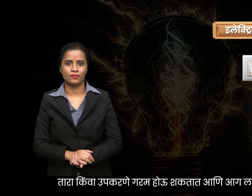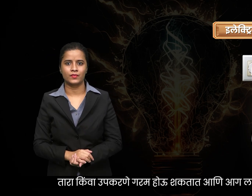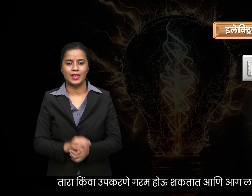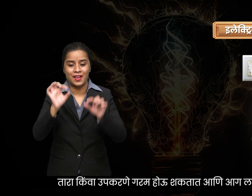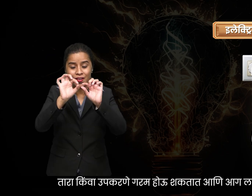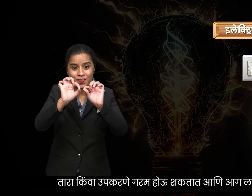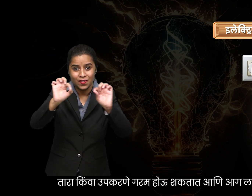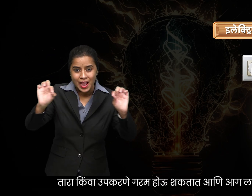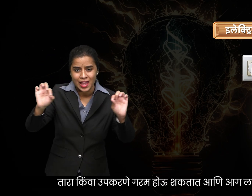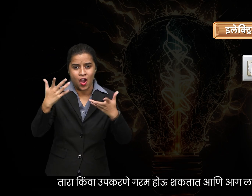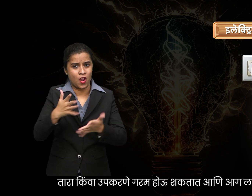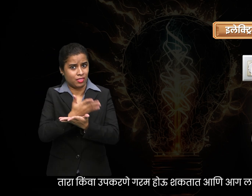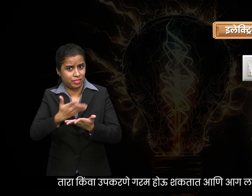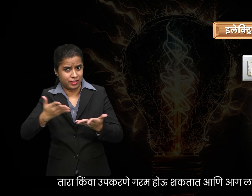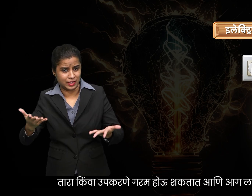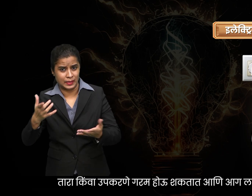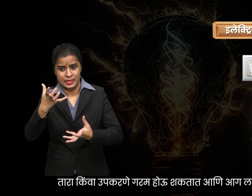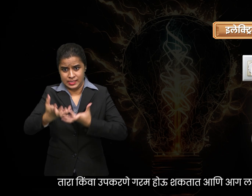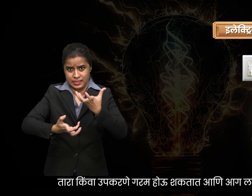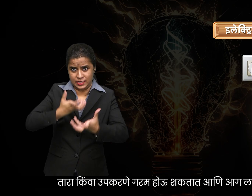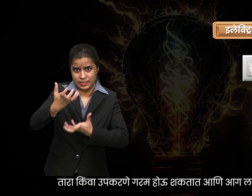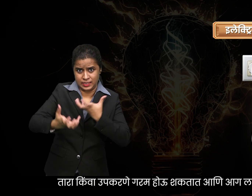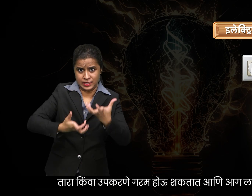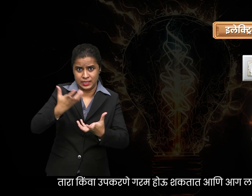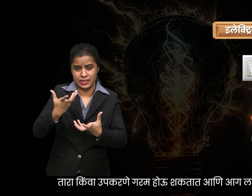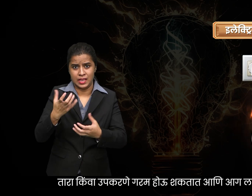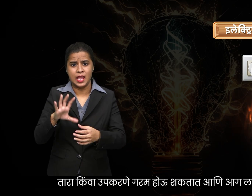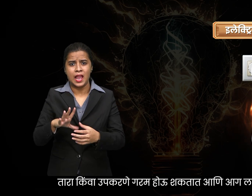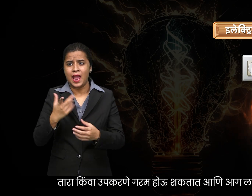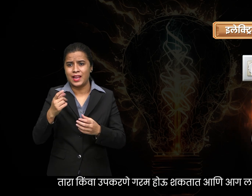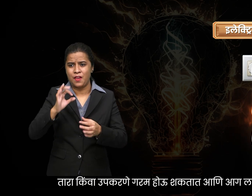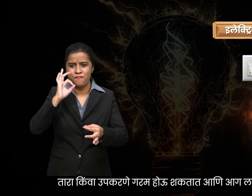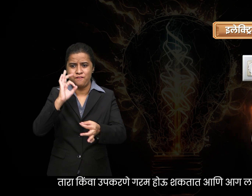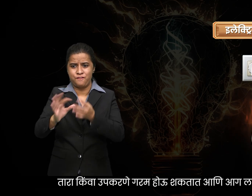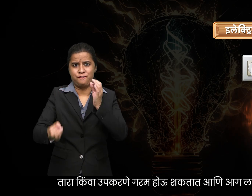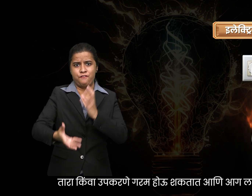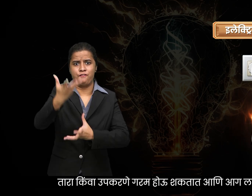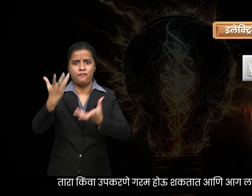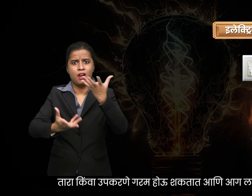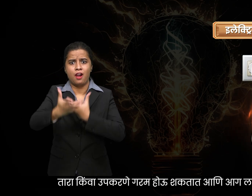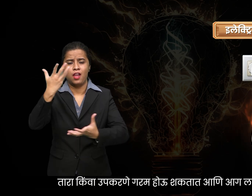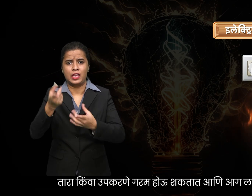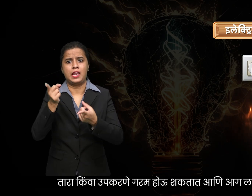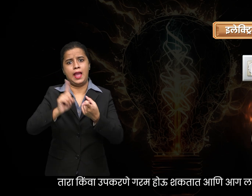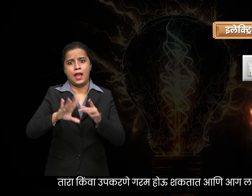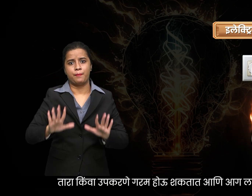तारा किंवा उपकरणे गरम होऊ शकतात आणि आग लागू शकते.